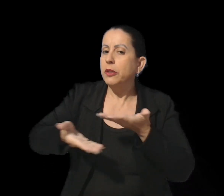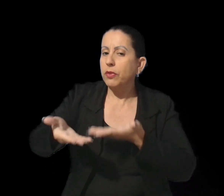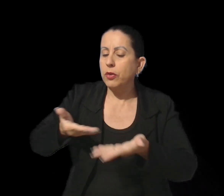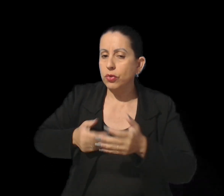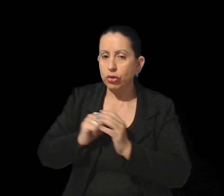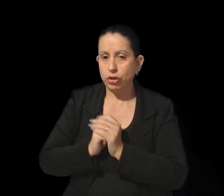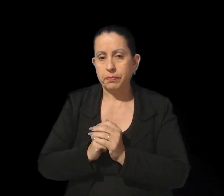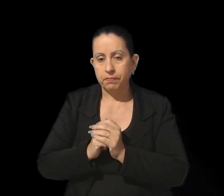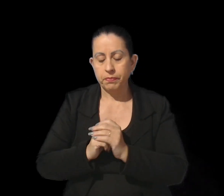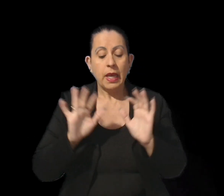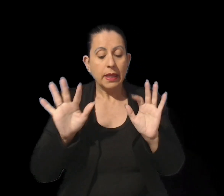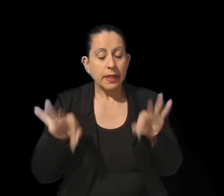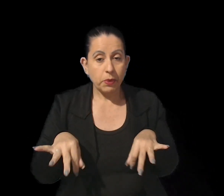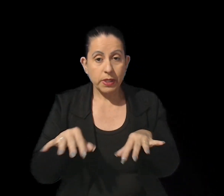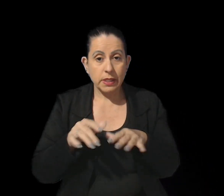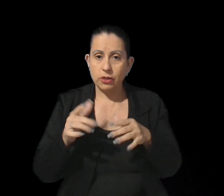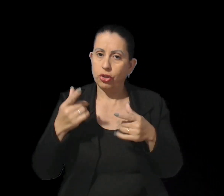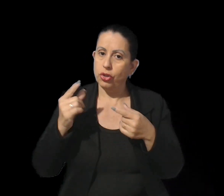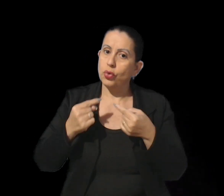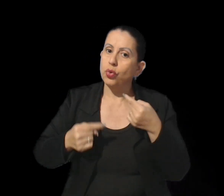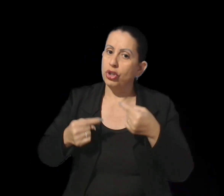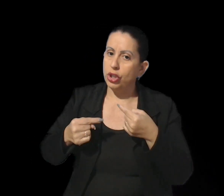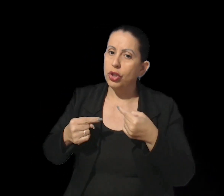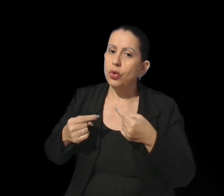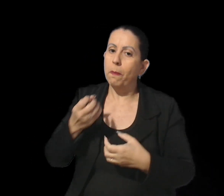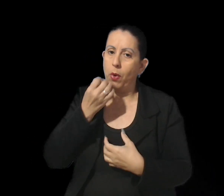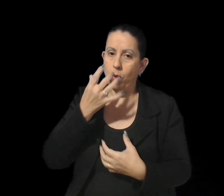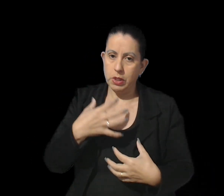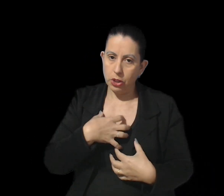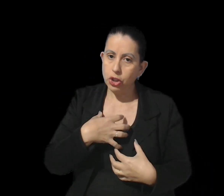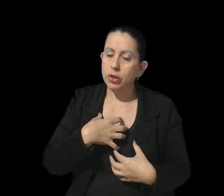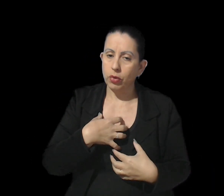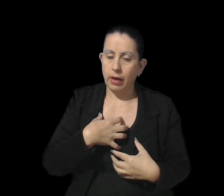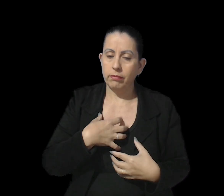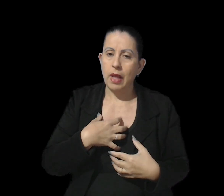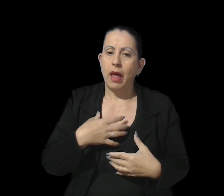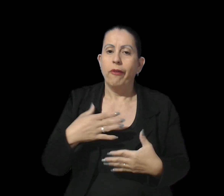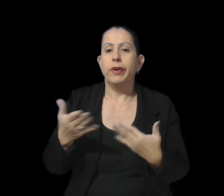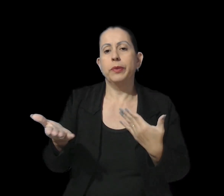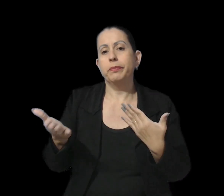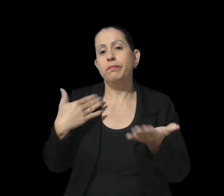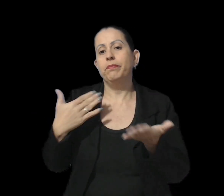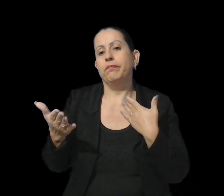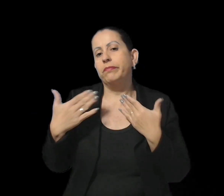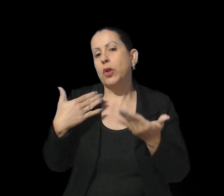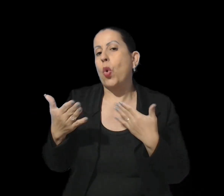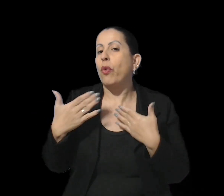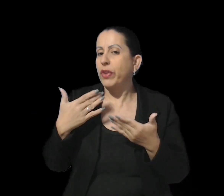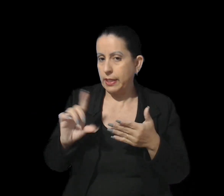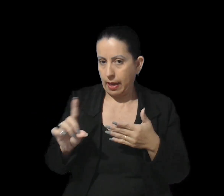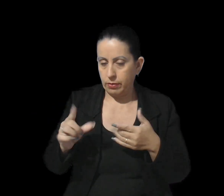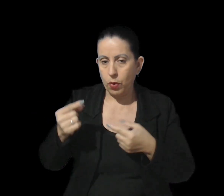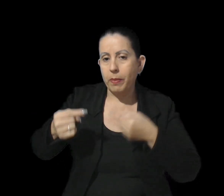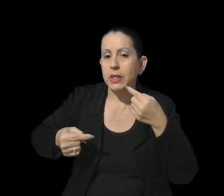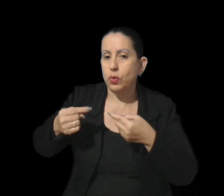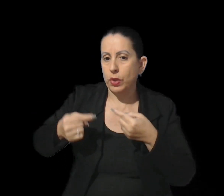vão discutir. Depois, discutir no bom sentido, né? Vão conversar. Não é uma discussão, é